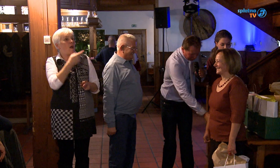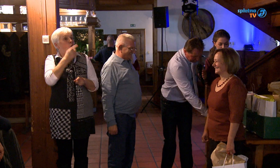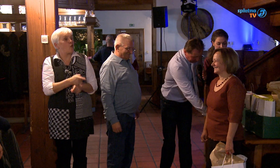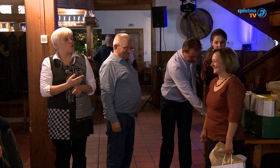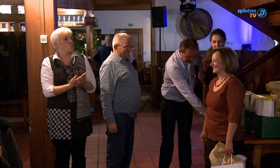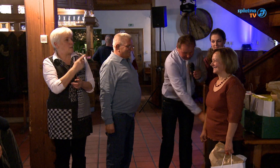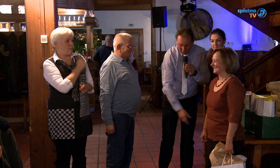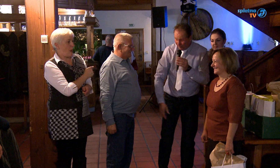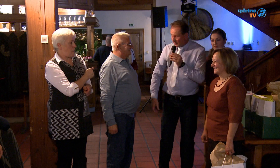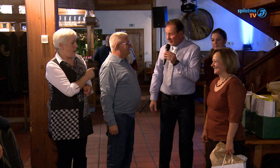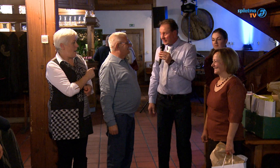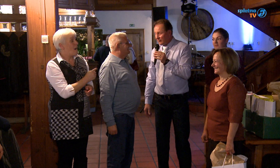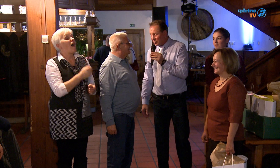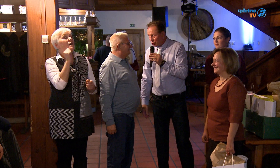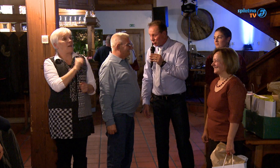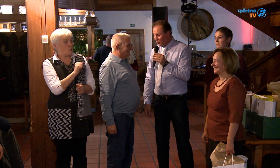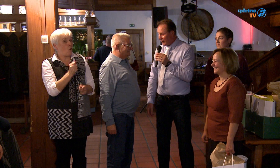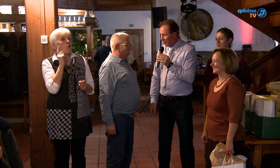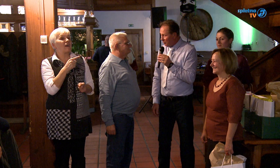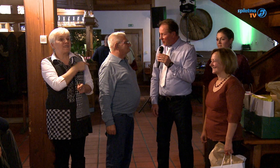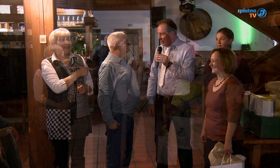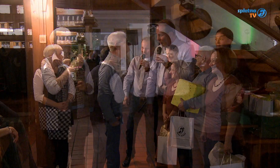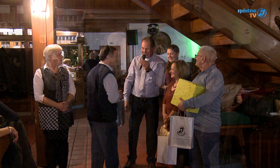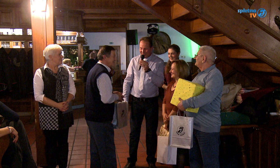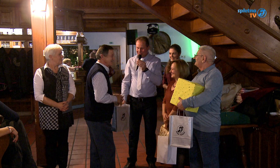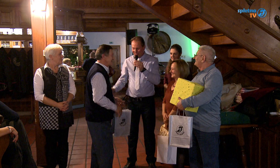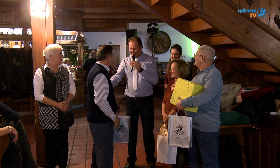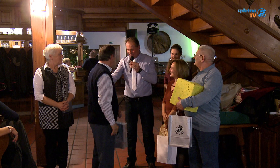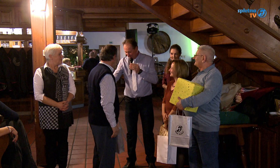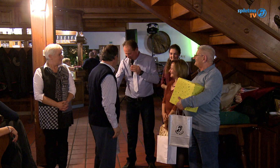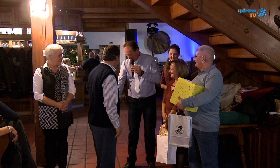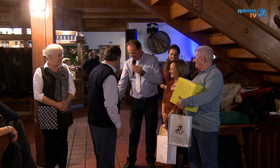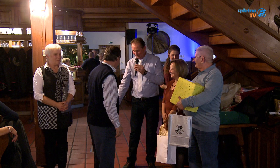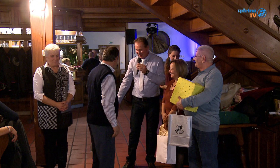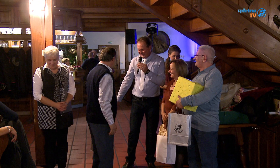Odločil sem se za to, ker sem v društvu veliko pomagal. Franc Jurko, tukaj stopi.